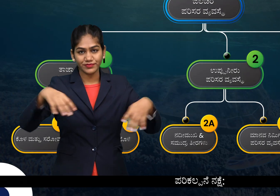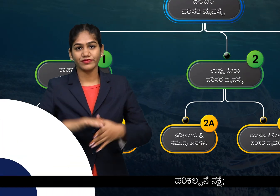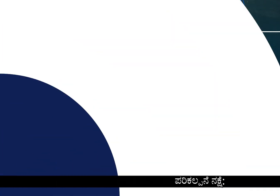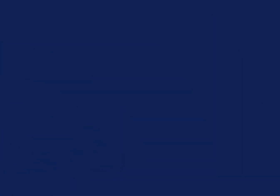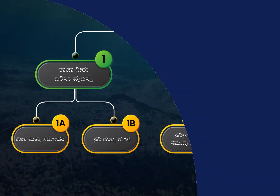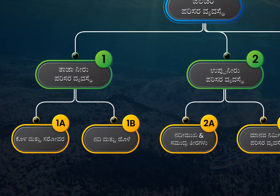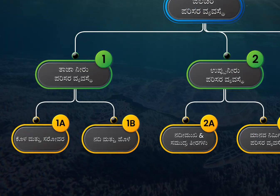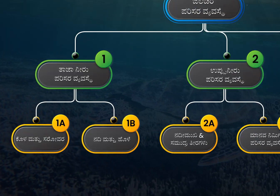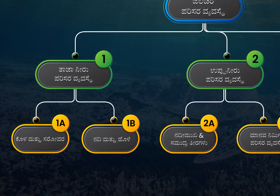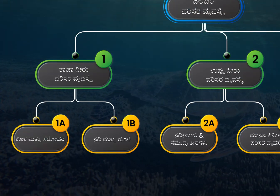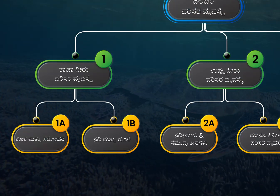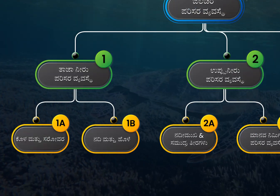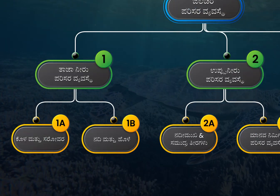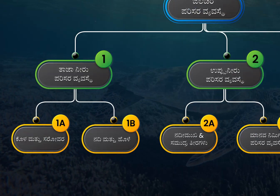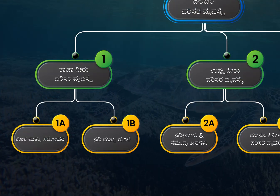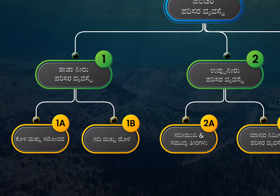ಪರಿಕಲ್ಪನೆಯ ನಕ್ಷೆ.